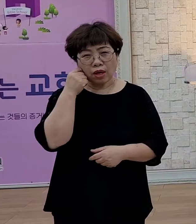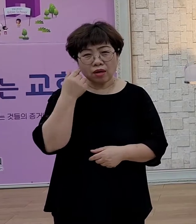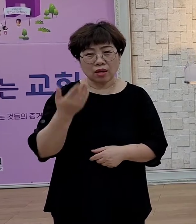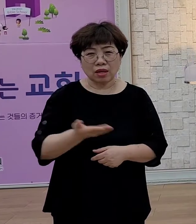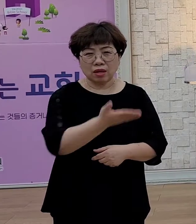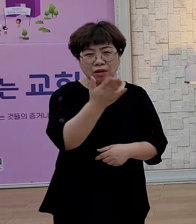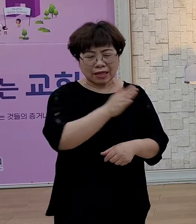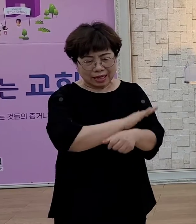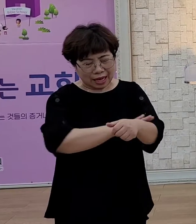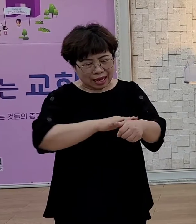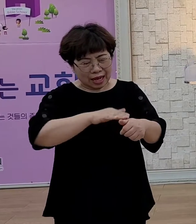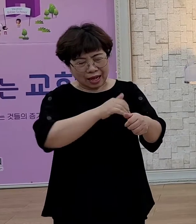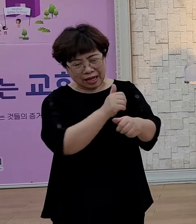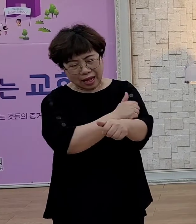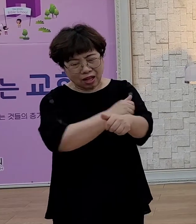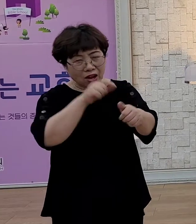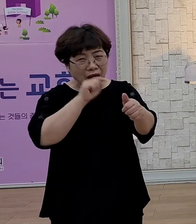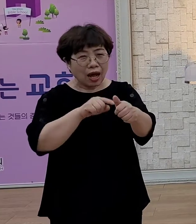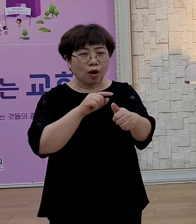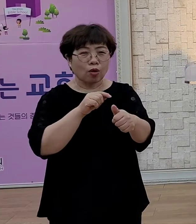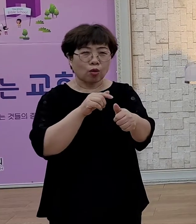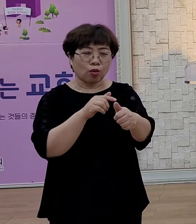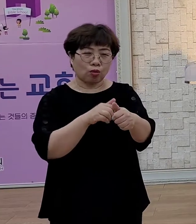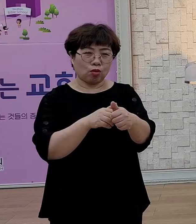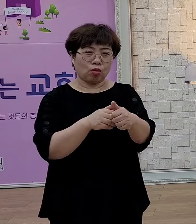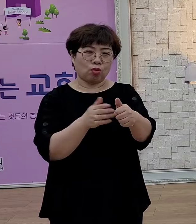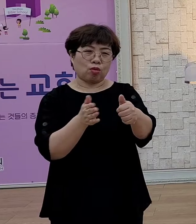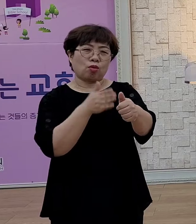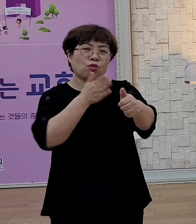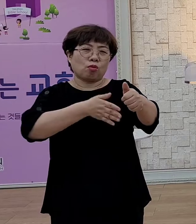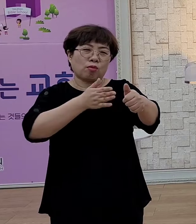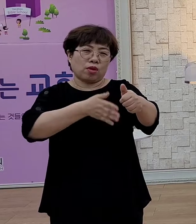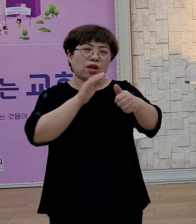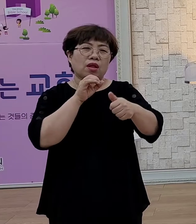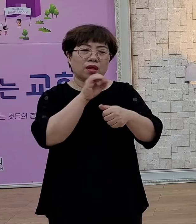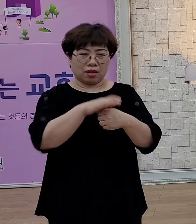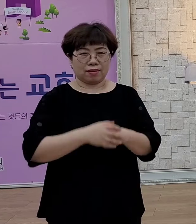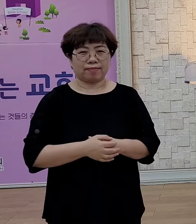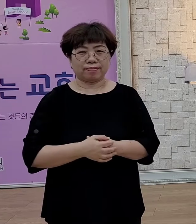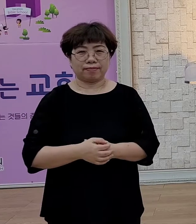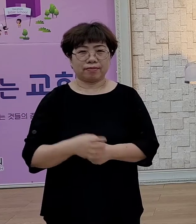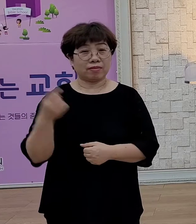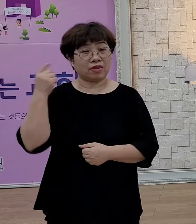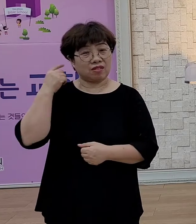교회 계속 잘 다녀라. 권사님이 그러셨대요.